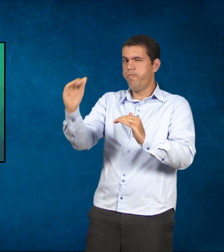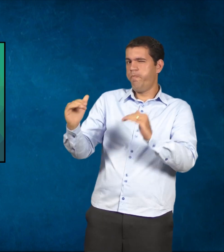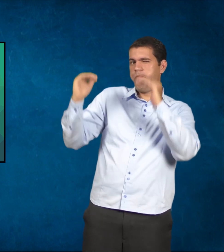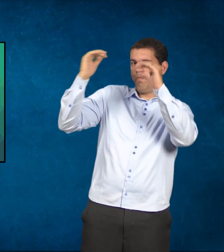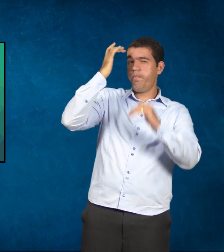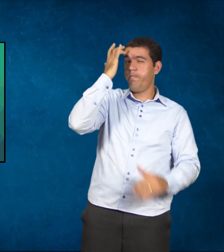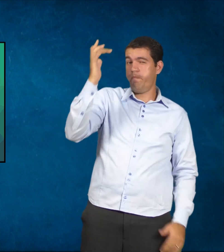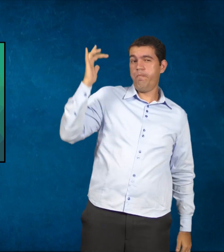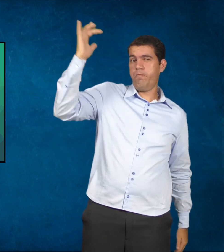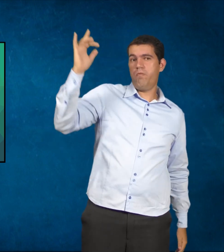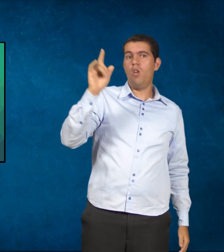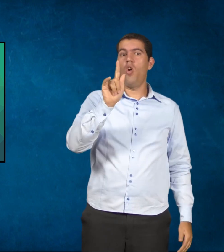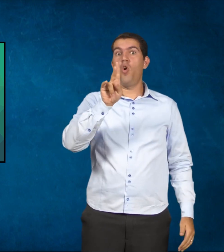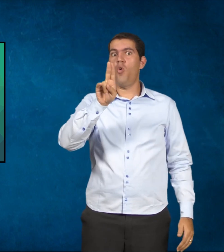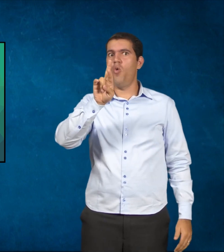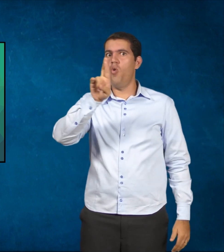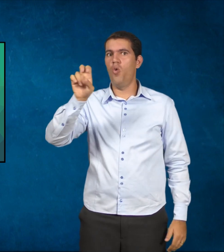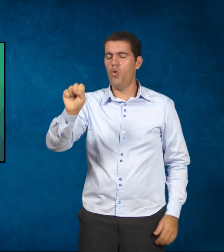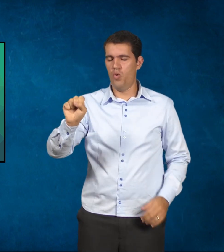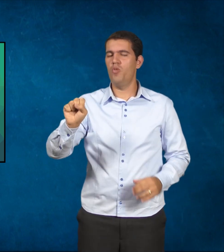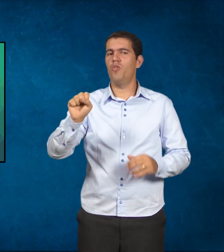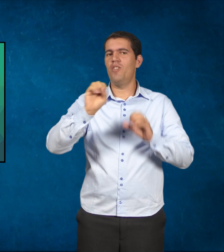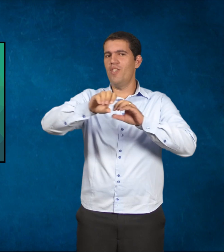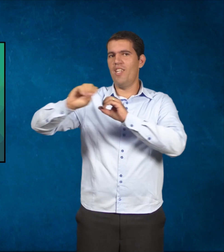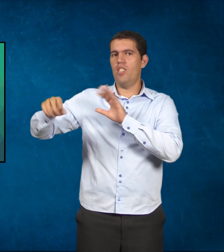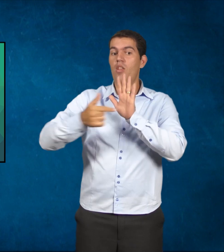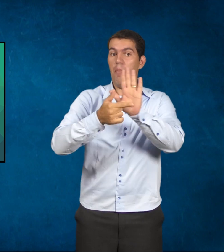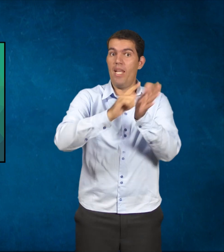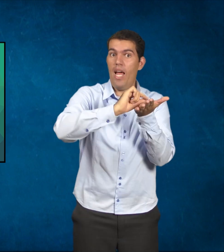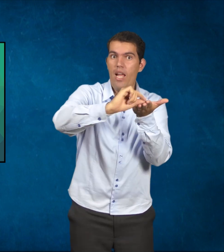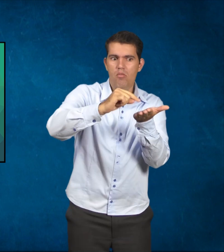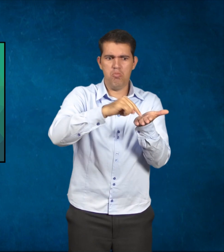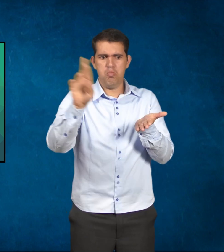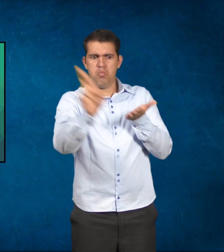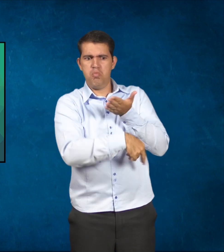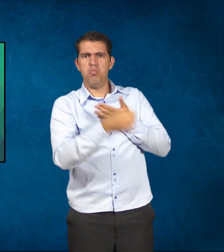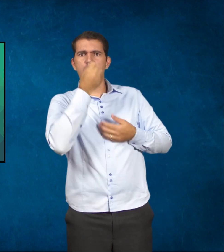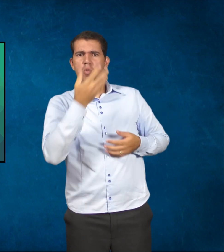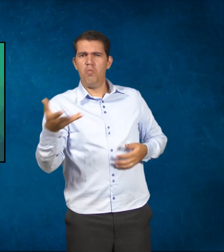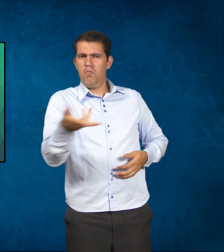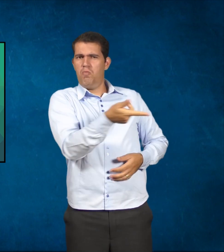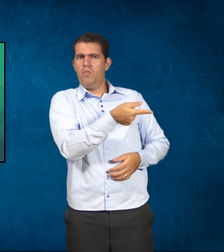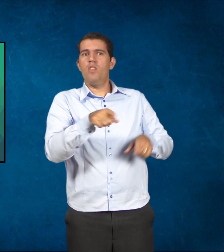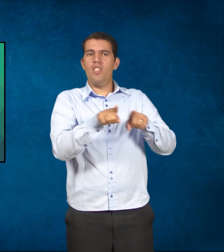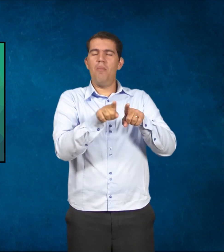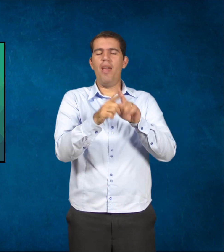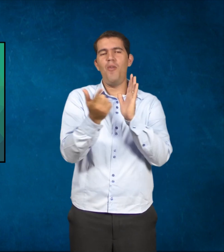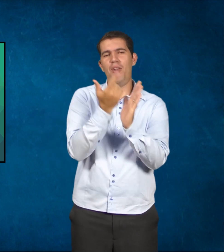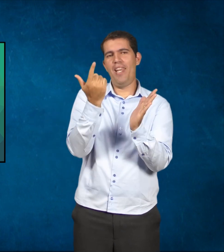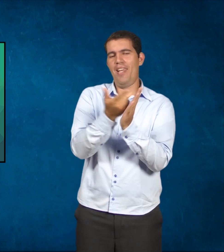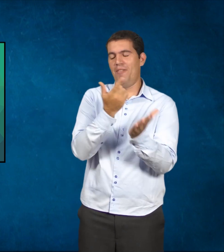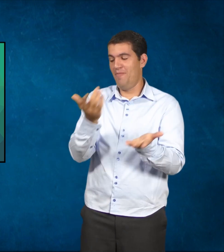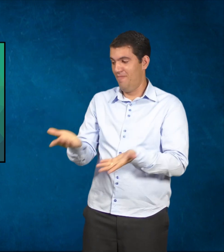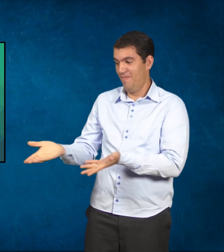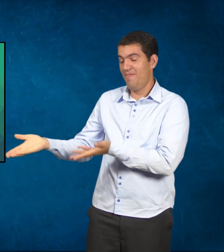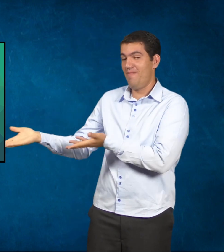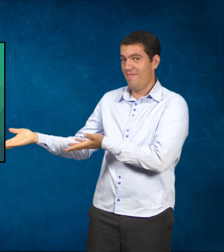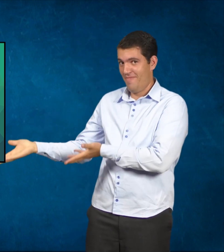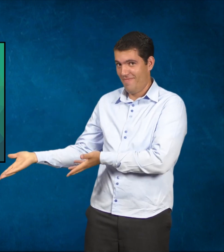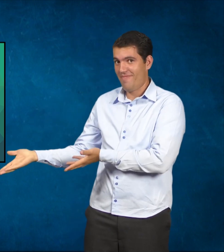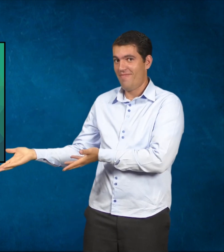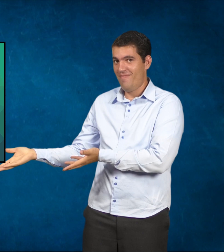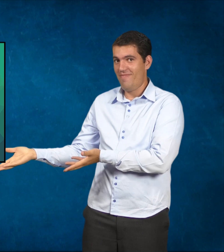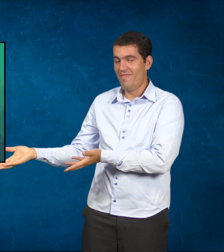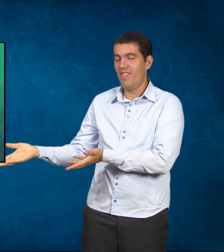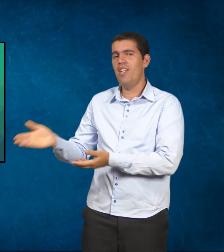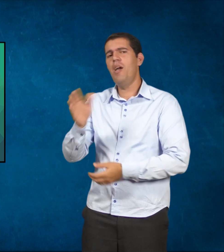apresenta artigos com resultados consistentes e cita o livro Visible Learning, de John Hattie. Por cerca